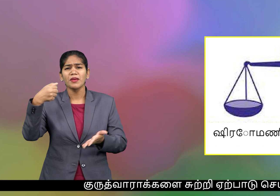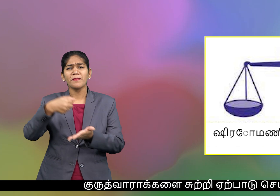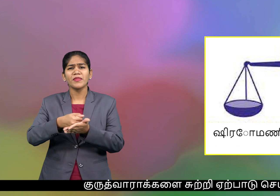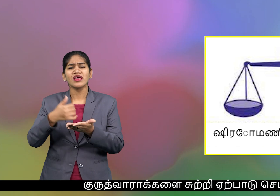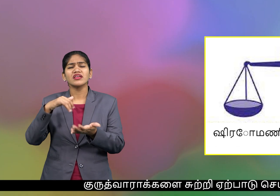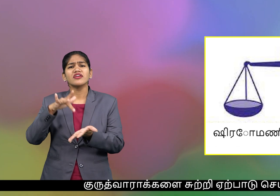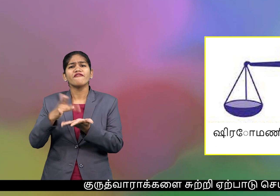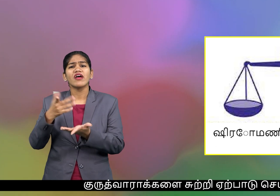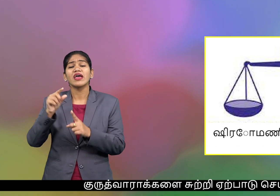செய்யப்பட்டது.